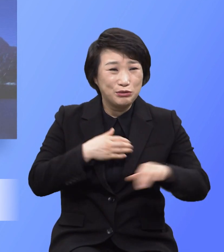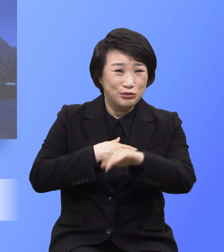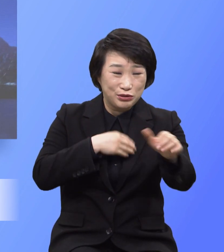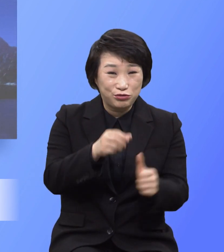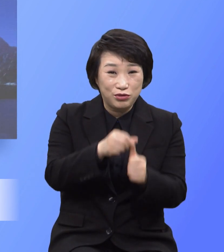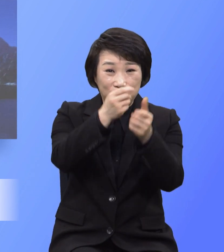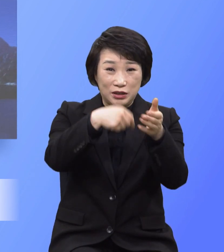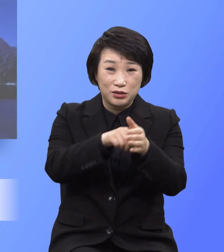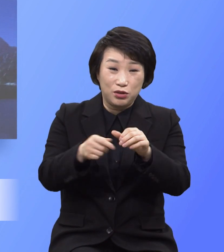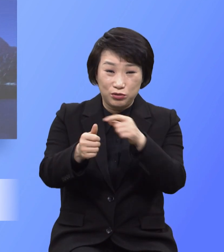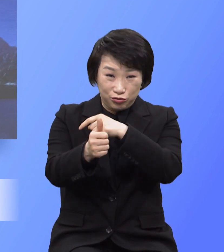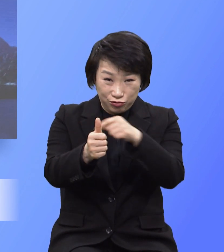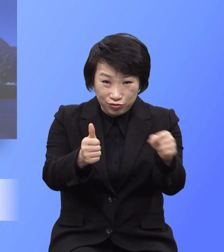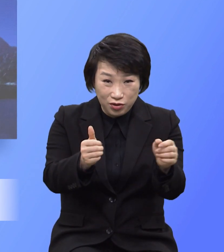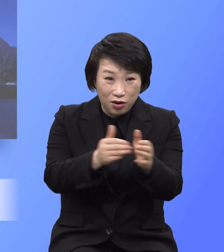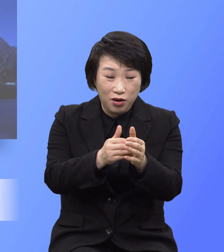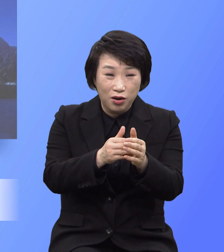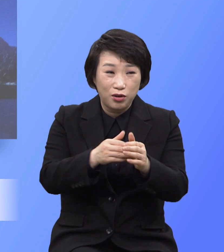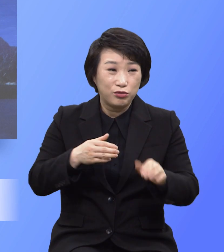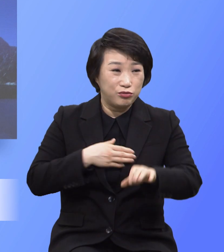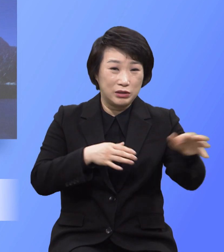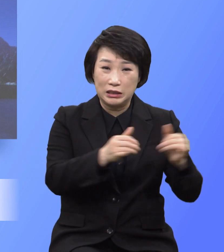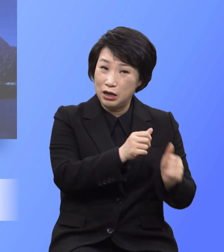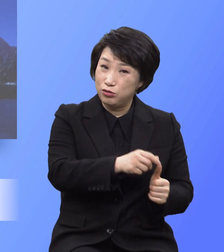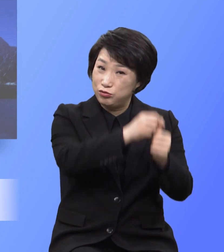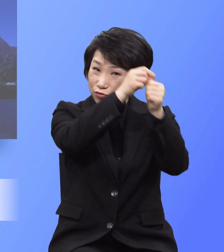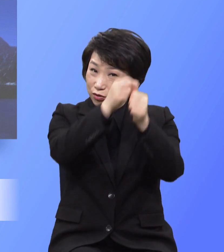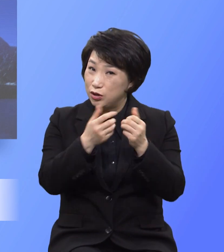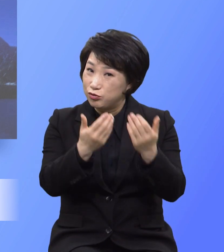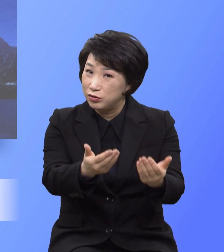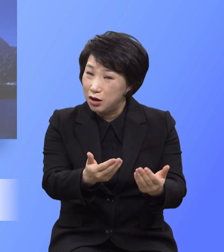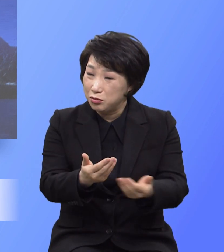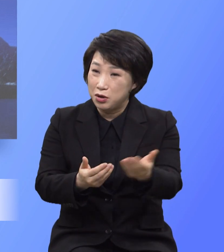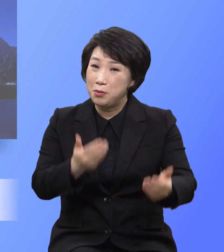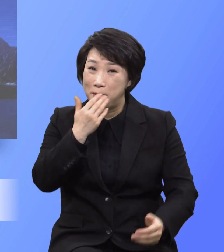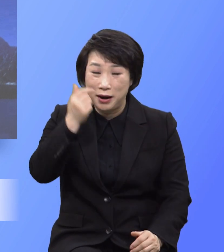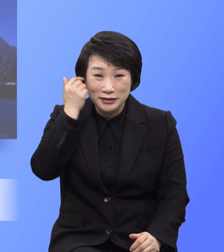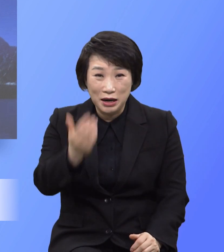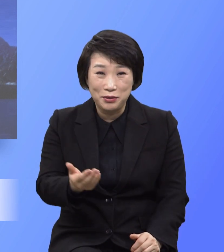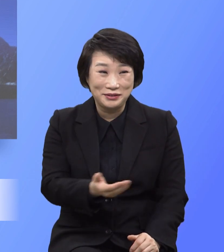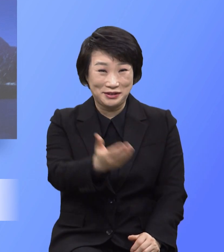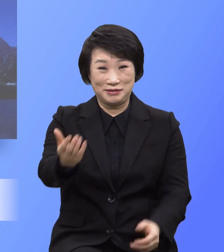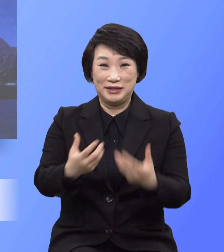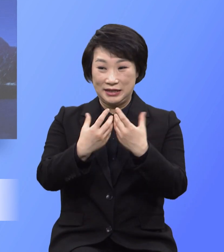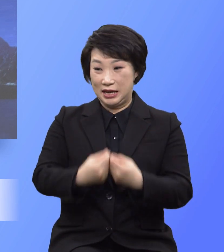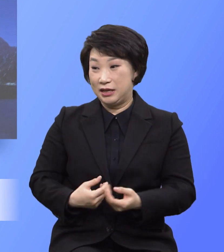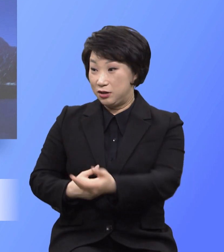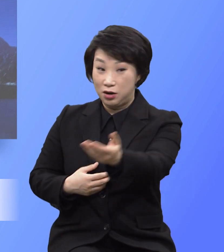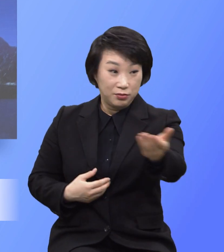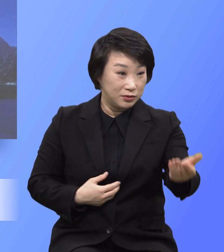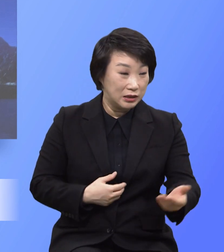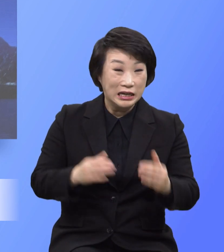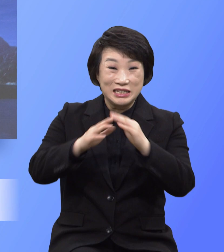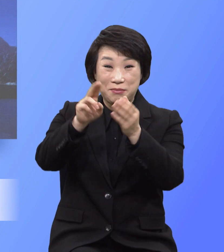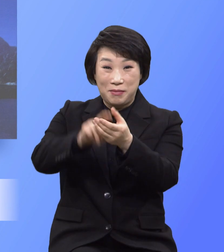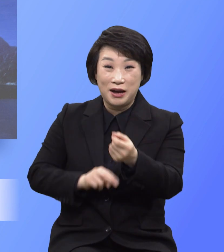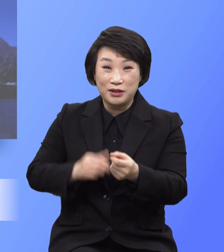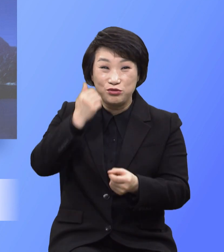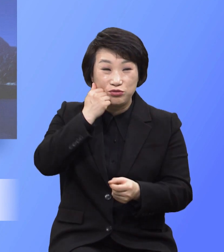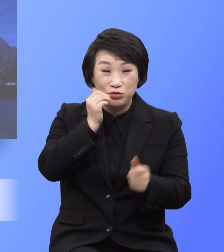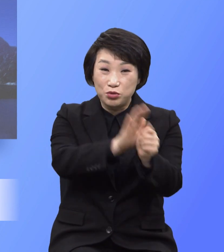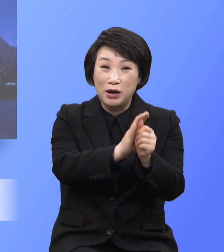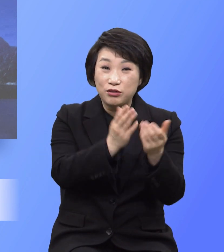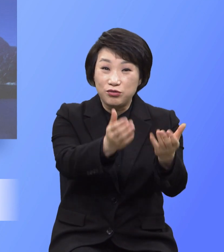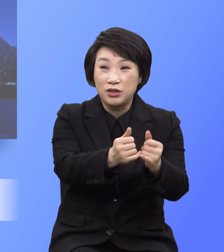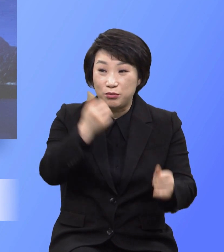위해서 죽여도 우리를 구원하. 어떻게 독생자를 죽여? 여기 집 팔아서 남에게 구제하신 분 하나도 없잖아요.